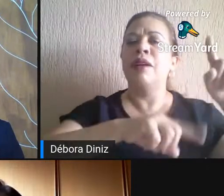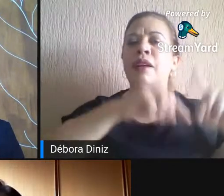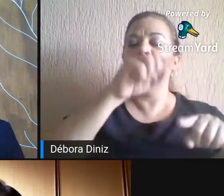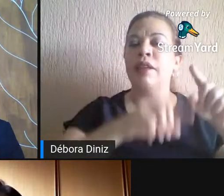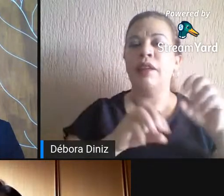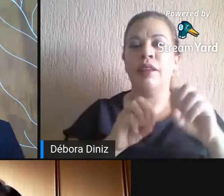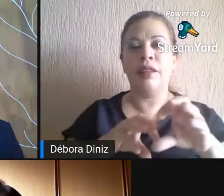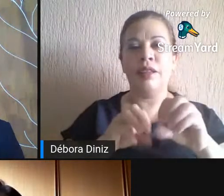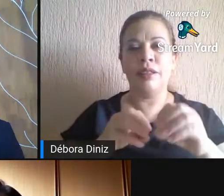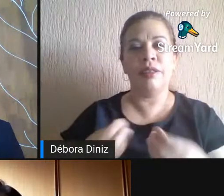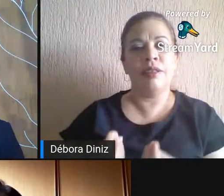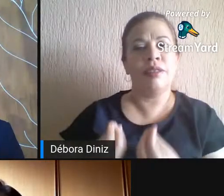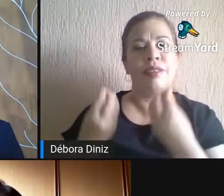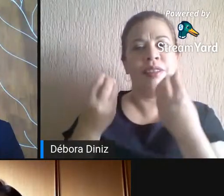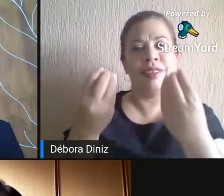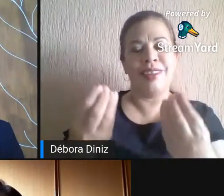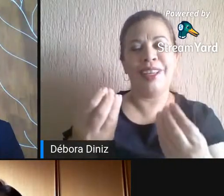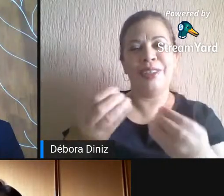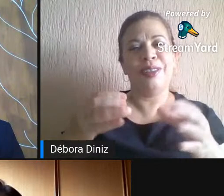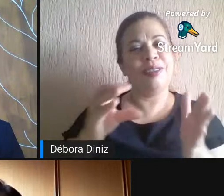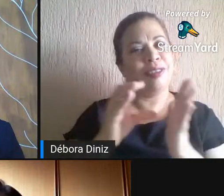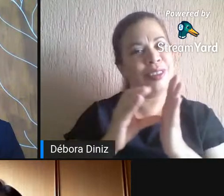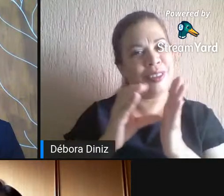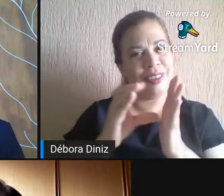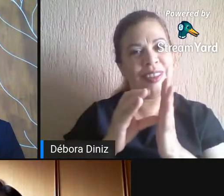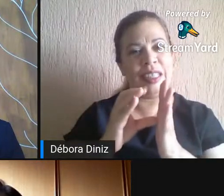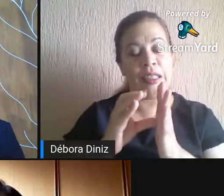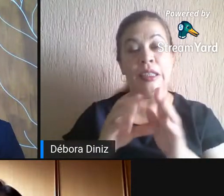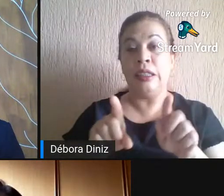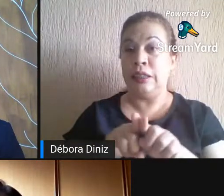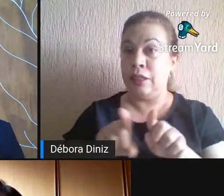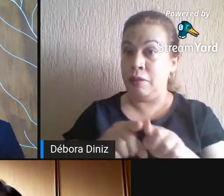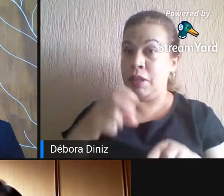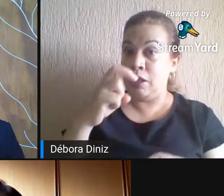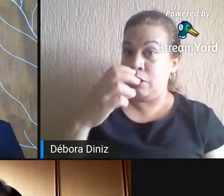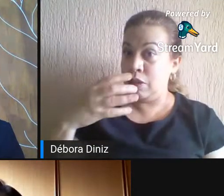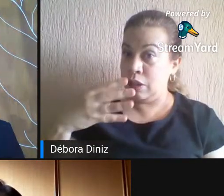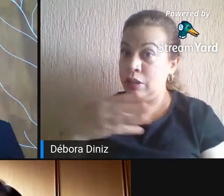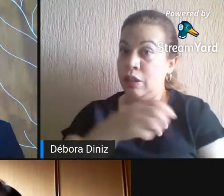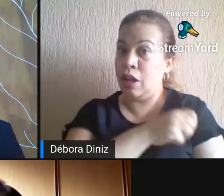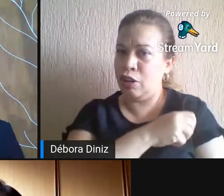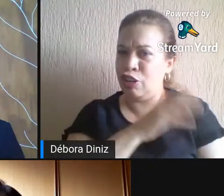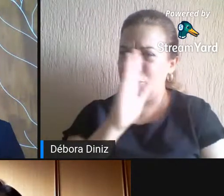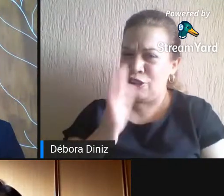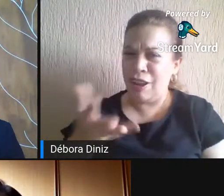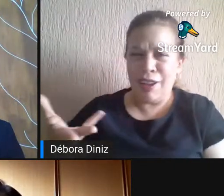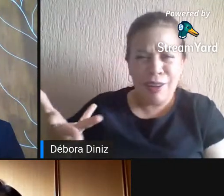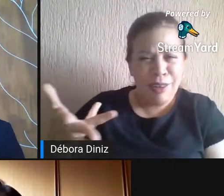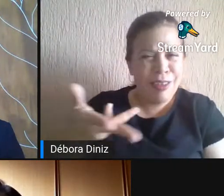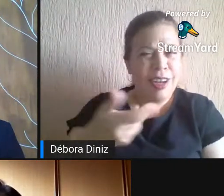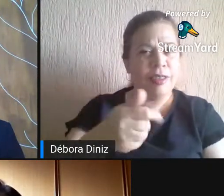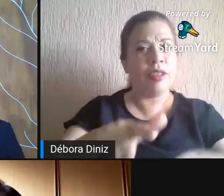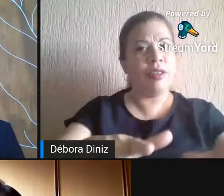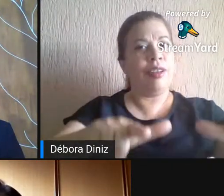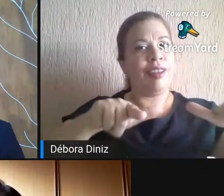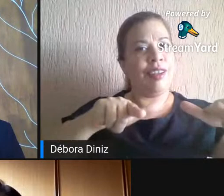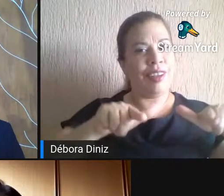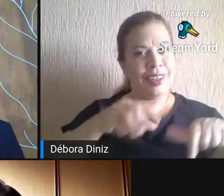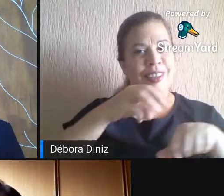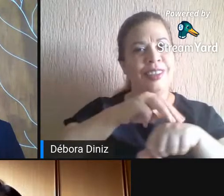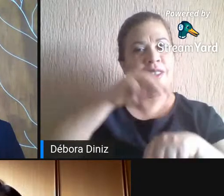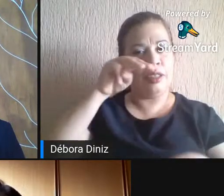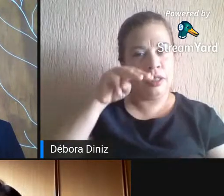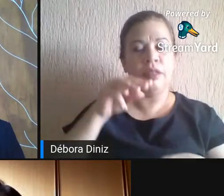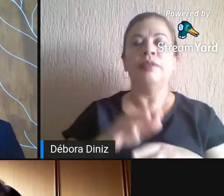para a nossa comunidade. E 54 alunos já qualificados. Além disso, tivemos uma ação